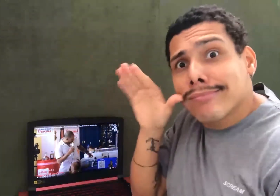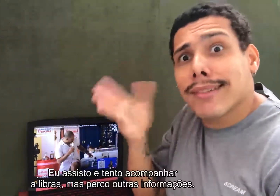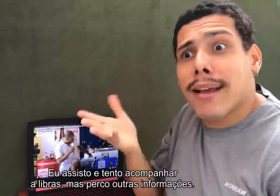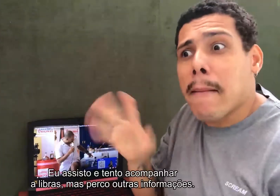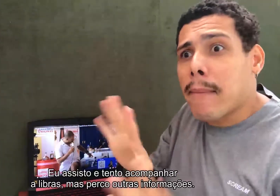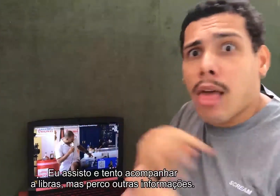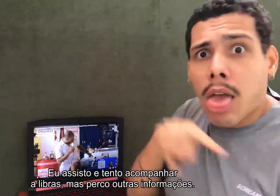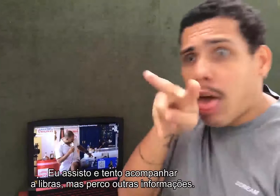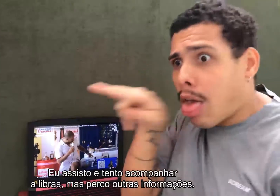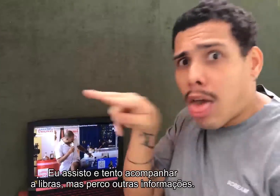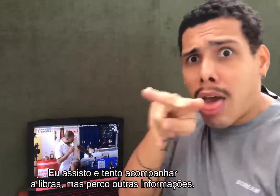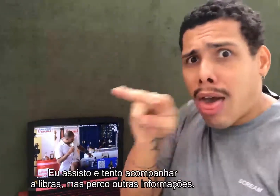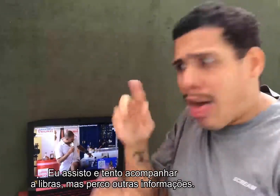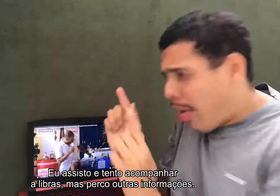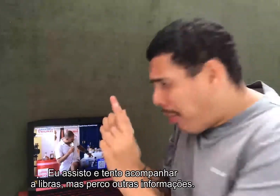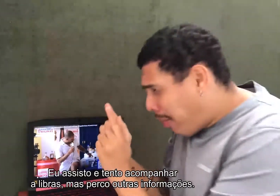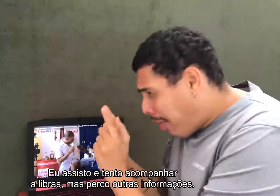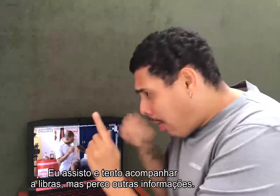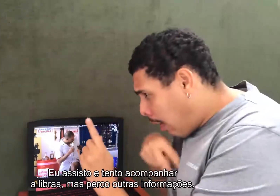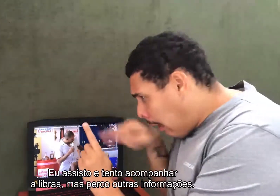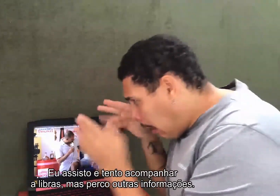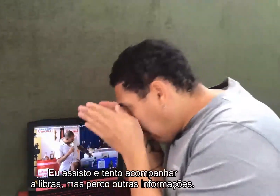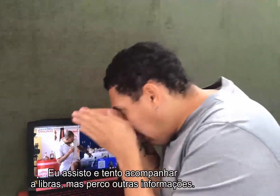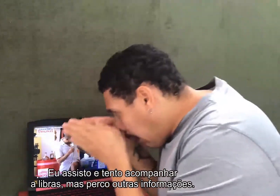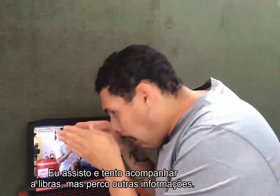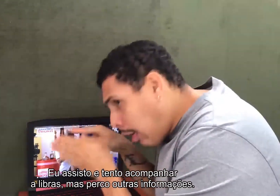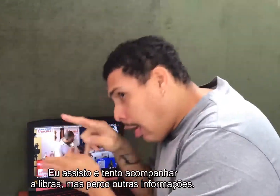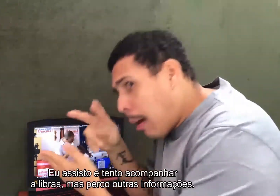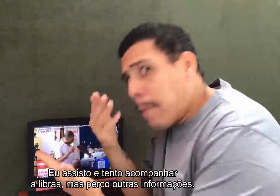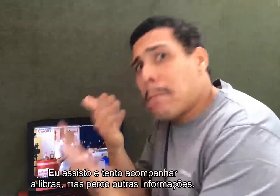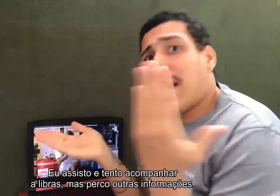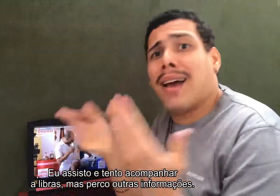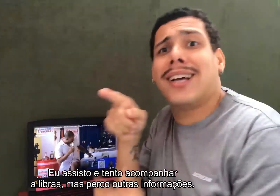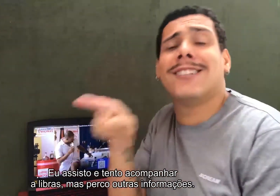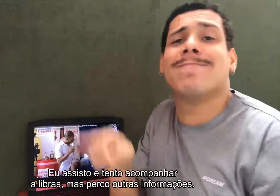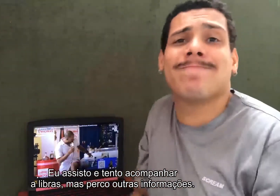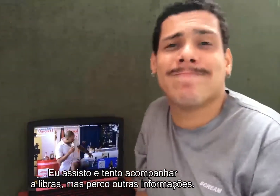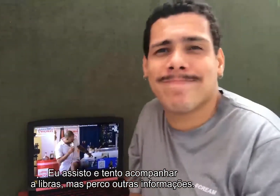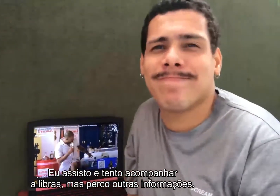Eu assisto e tento acompanhar a Libras, mas perco outras informações.